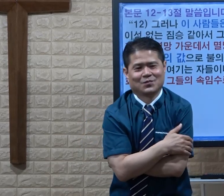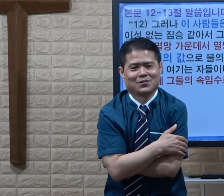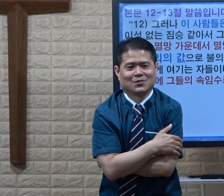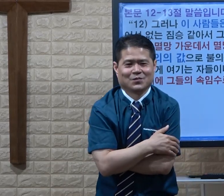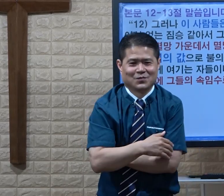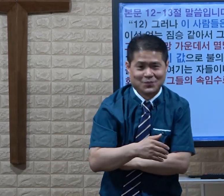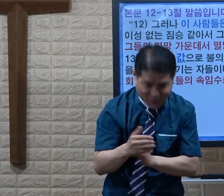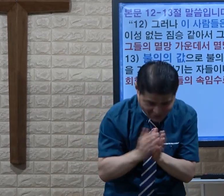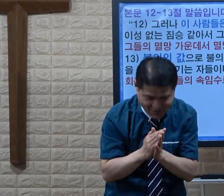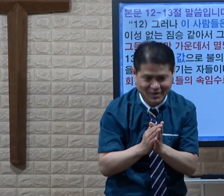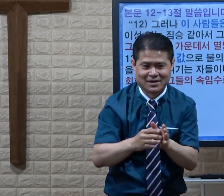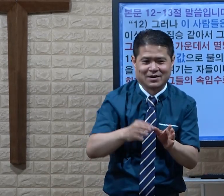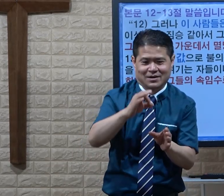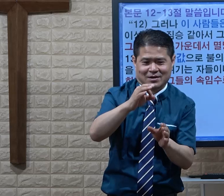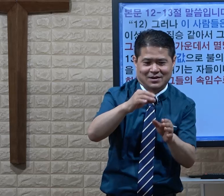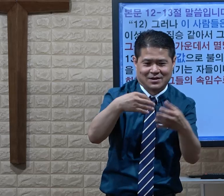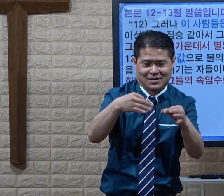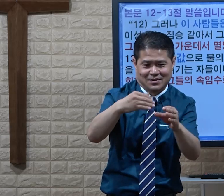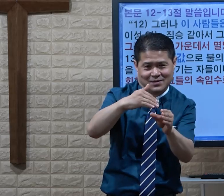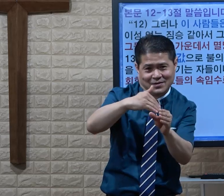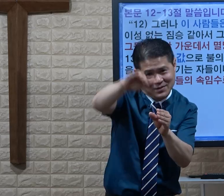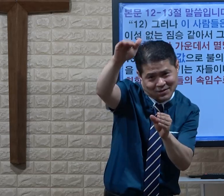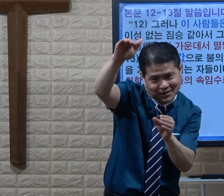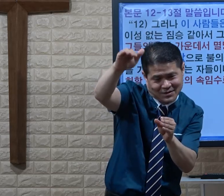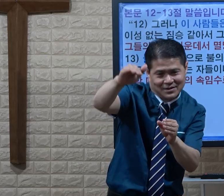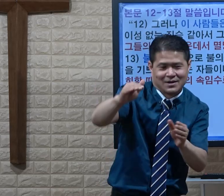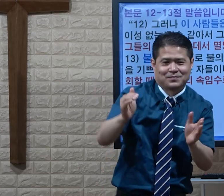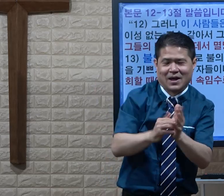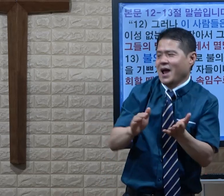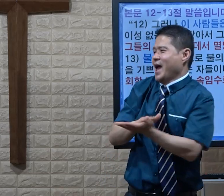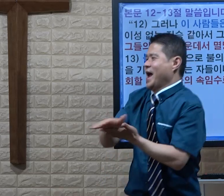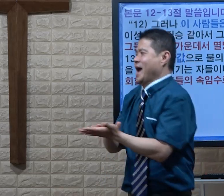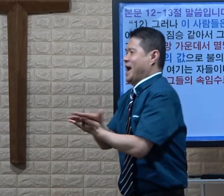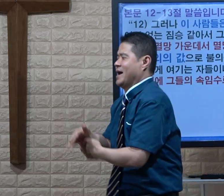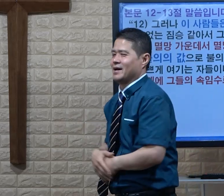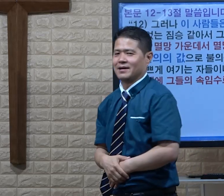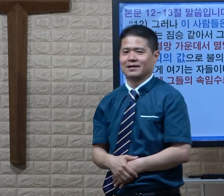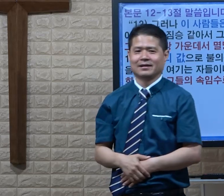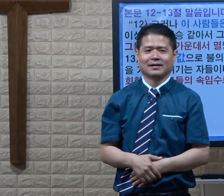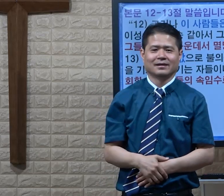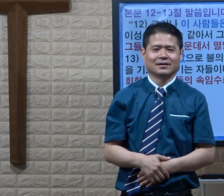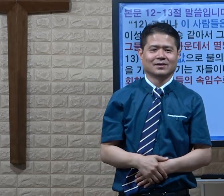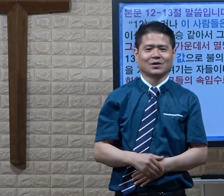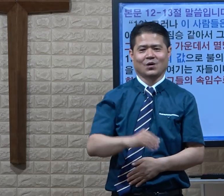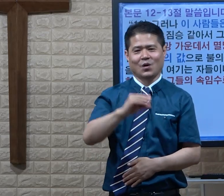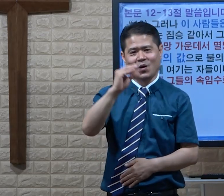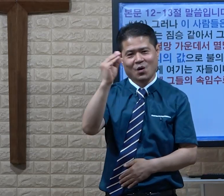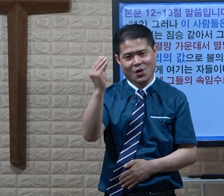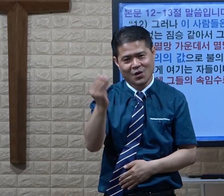라이브로 편하게 드린 다음에 커피숍을 가거나 그렇게 노는